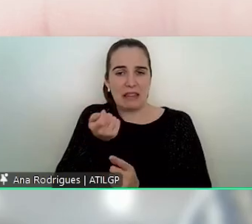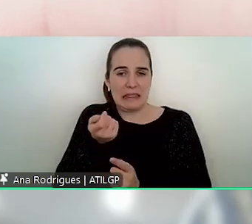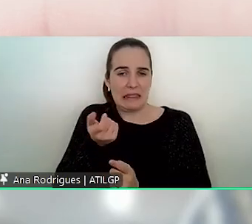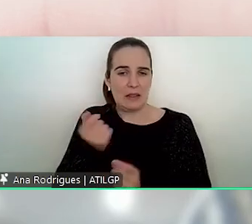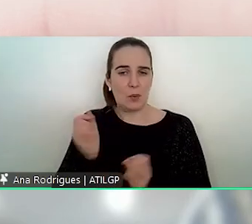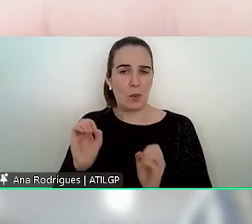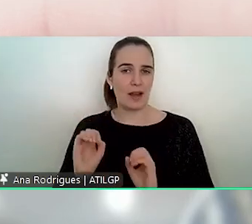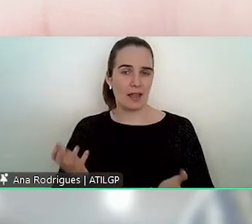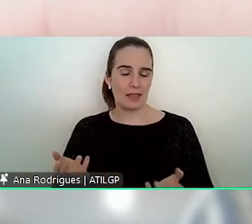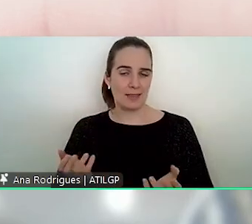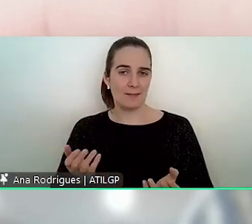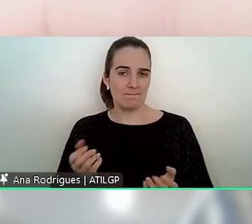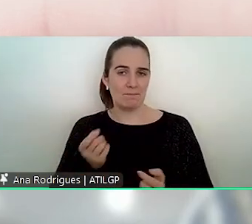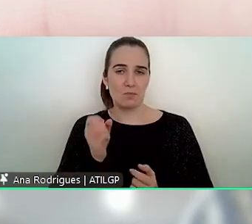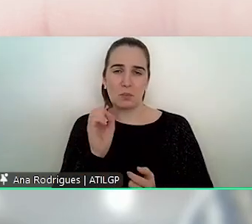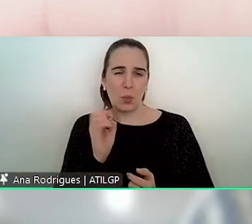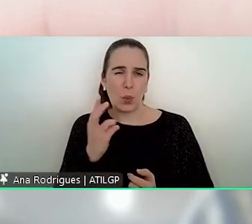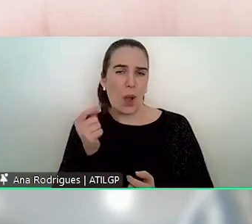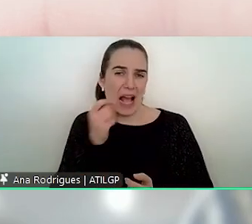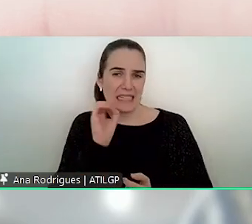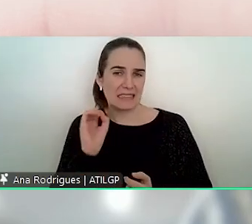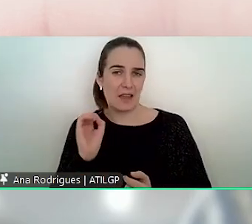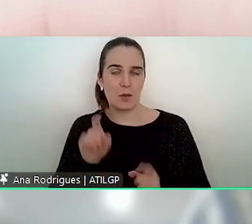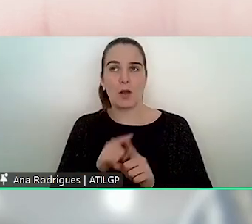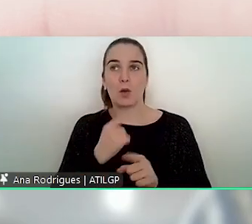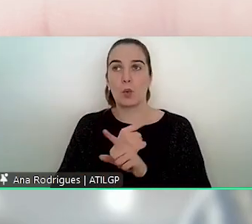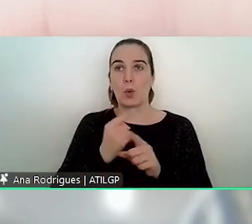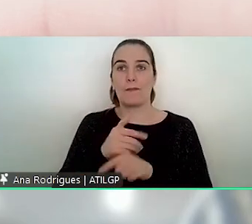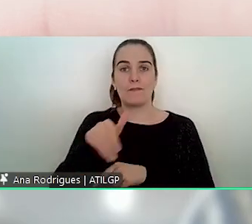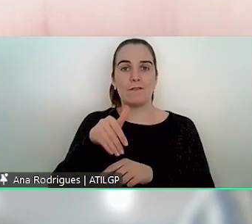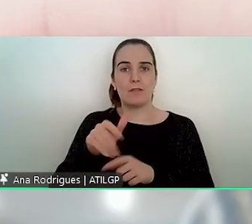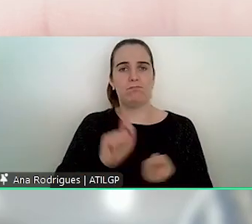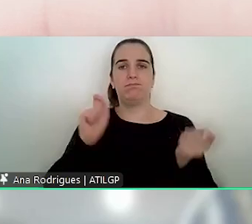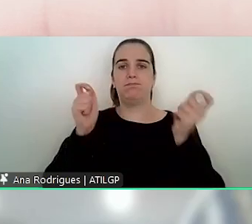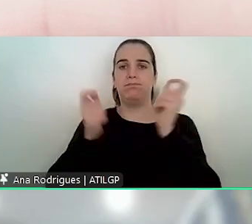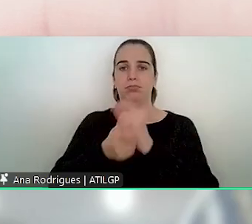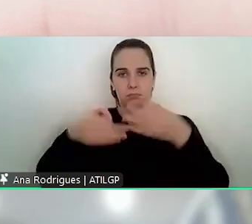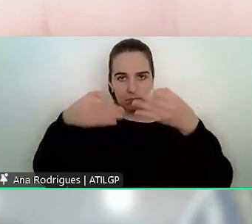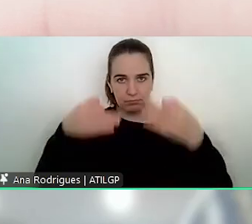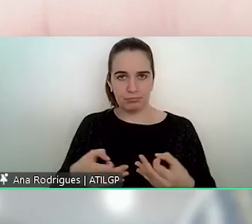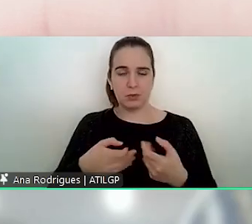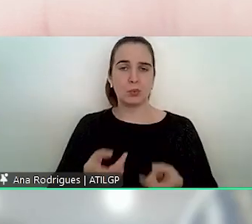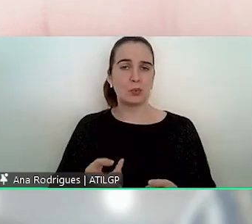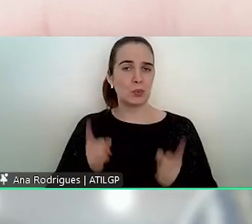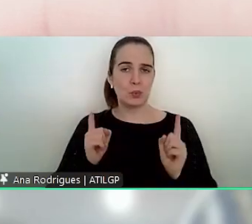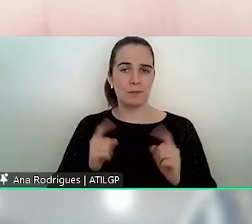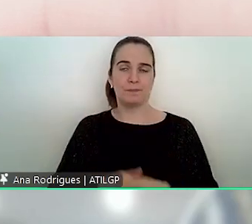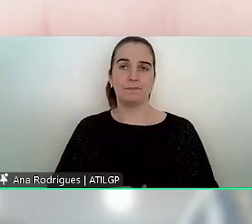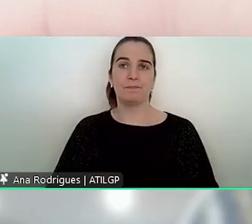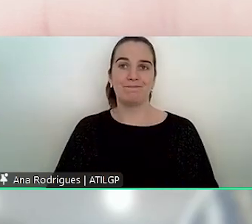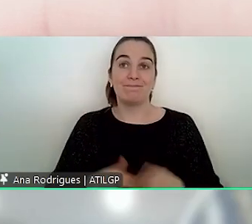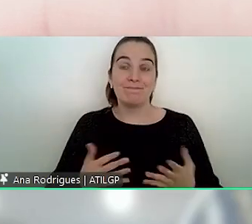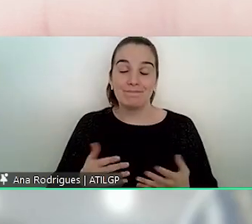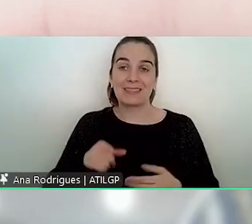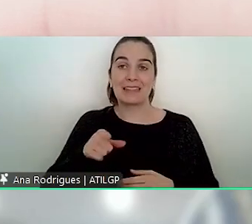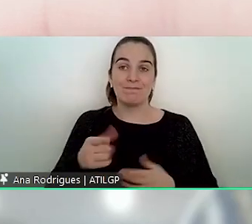ou muito moderado. Não estamos a falar de medidas que sejam verdadeiramente transformadoras. Essas, de